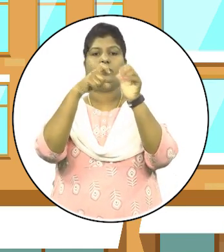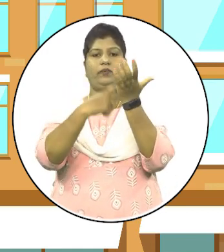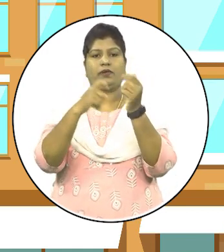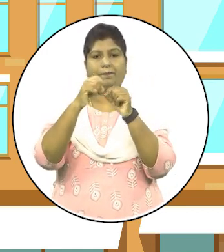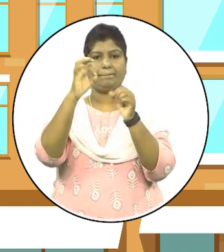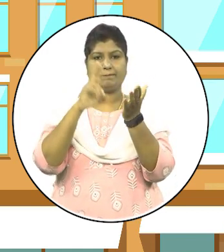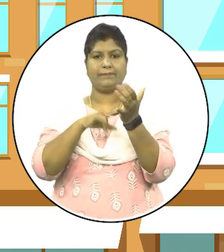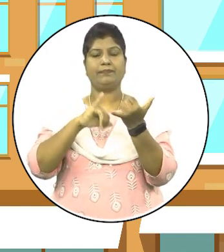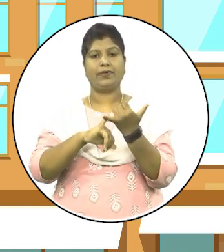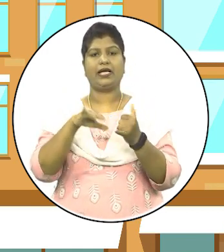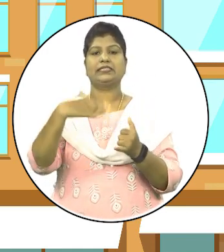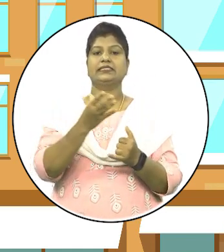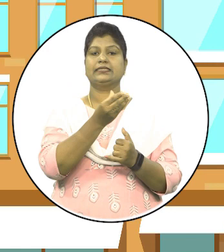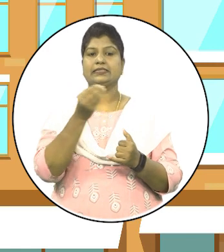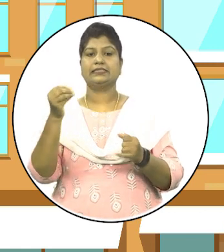सीसा यौगिक,